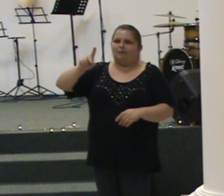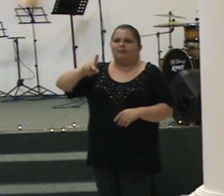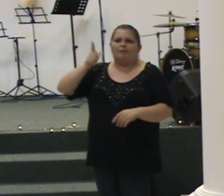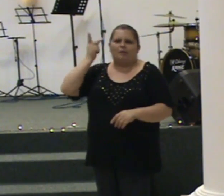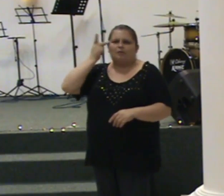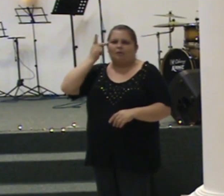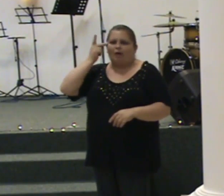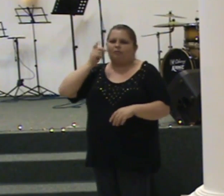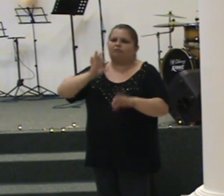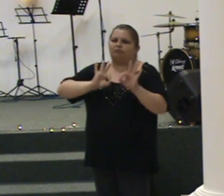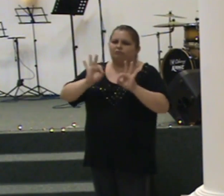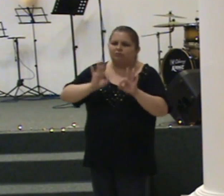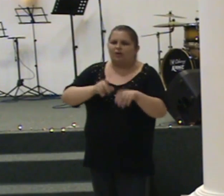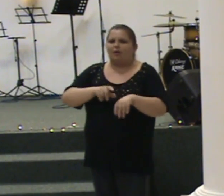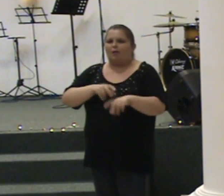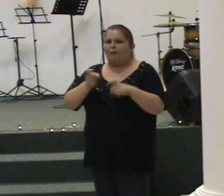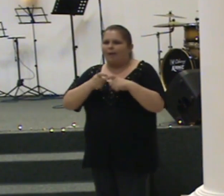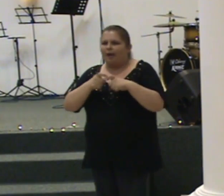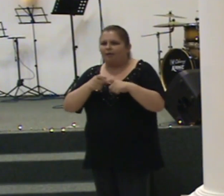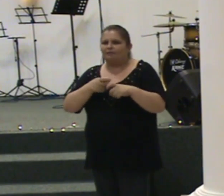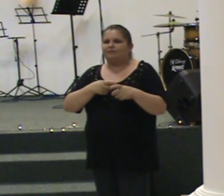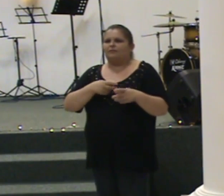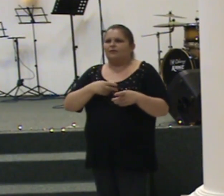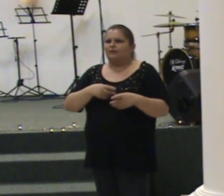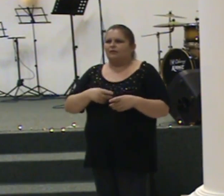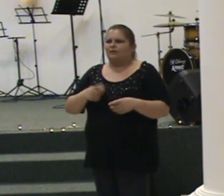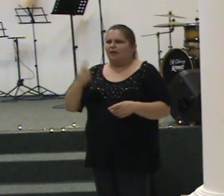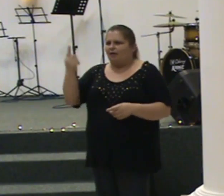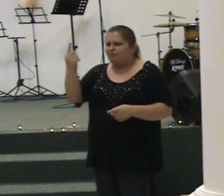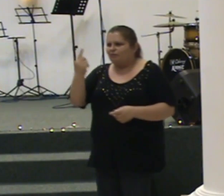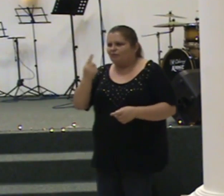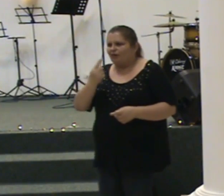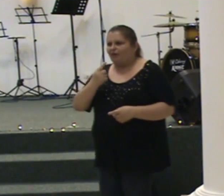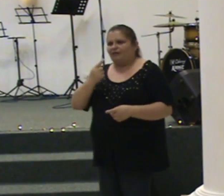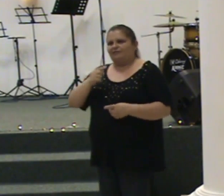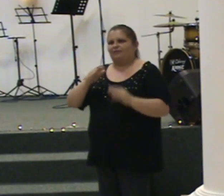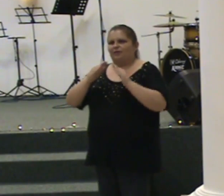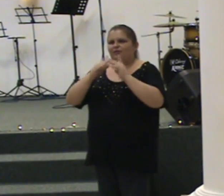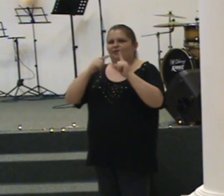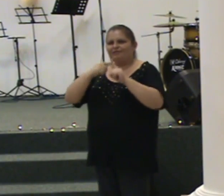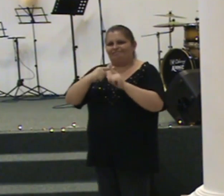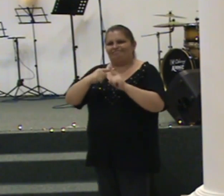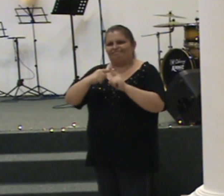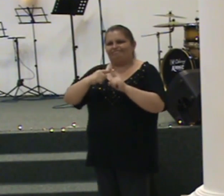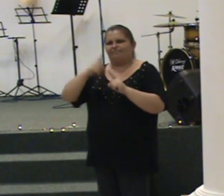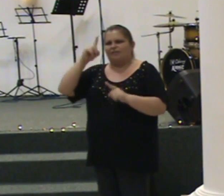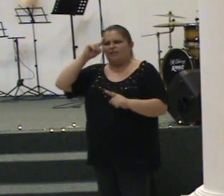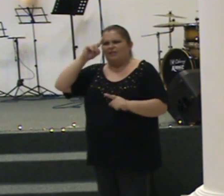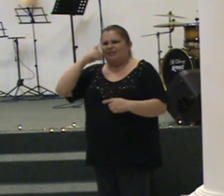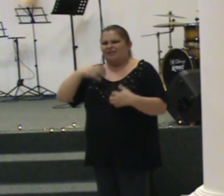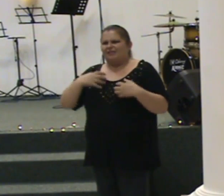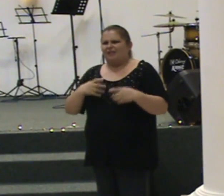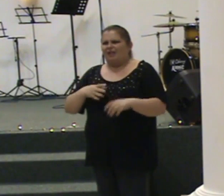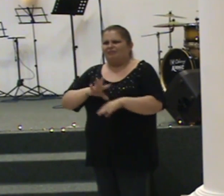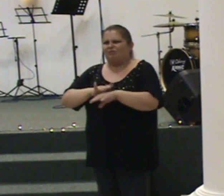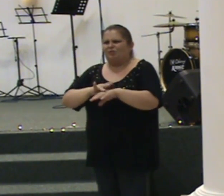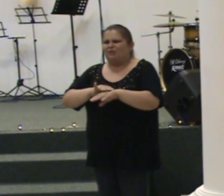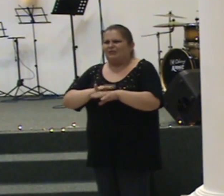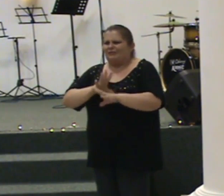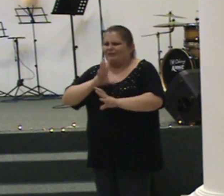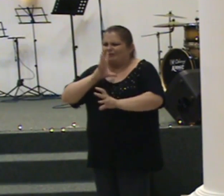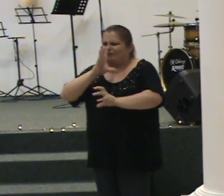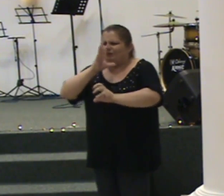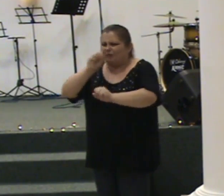tratamento, mas chegou um dia, logo que eles chegaram na nossa igreja, chegou um dia que deu uma crise tão forte